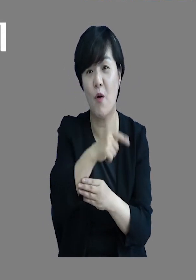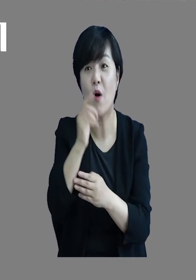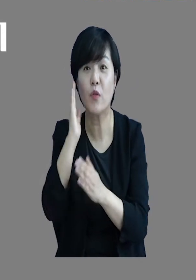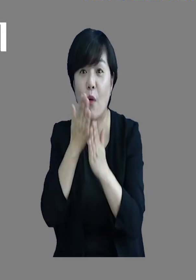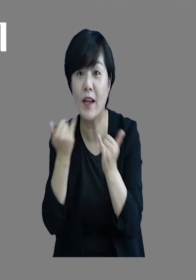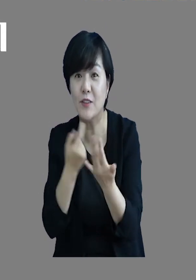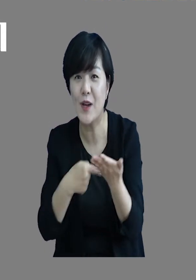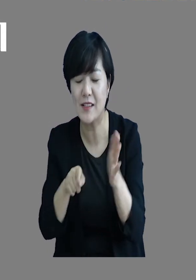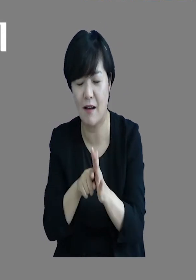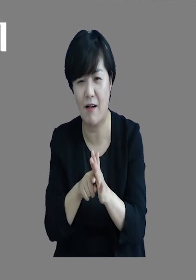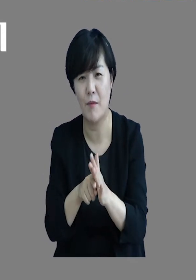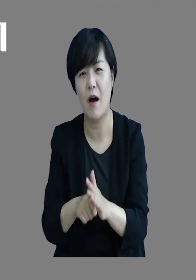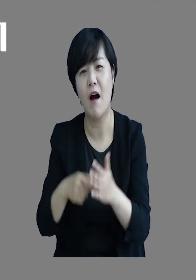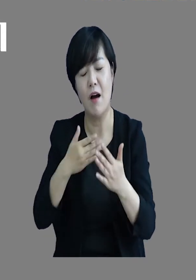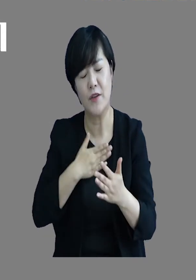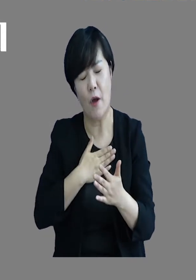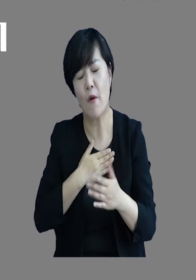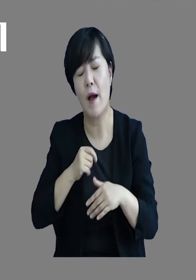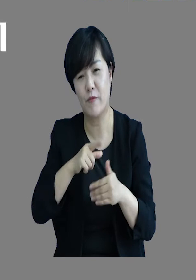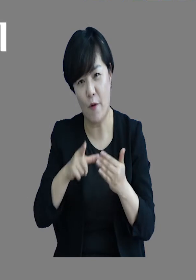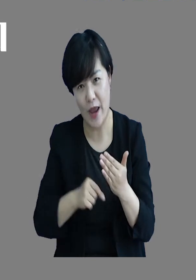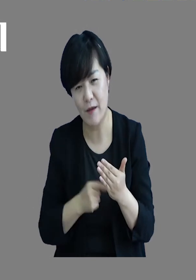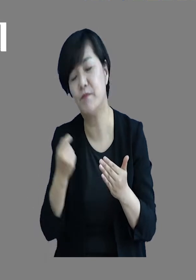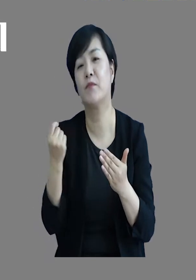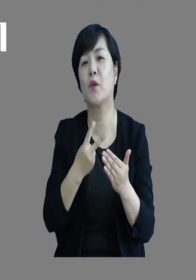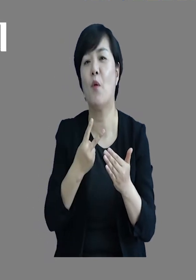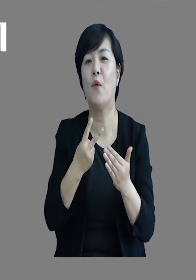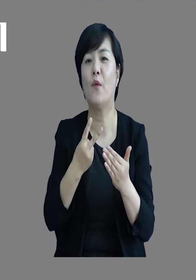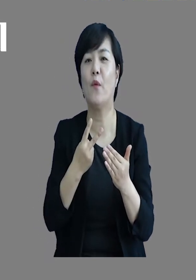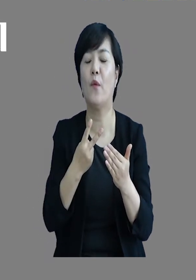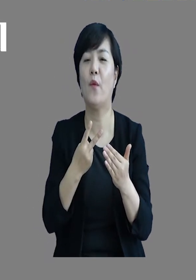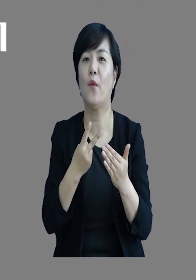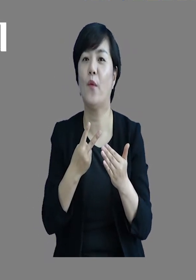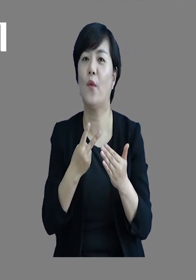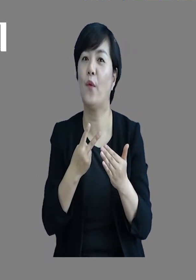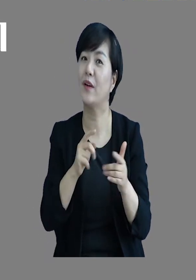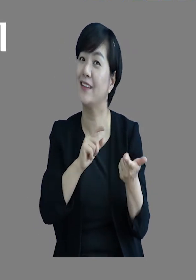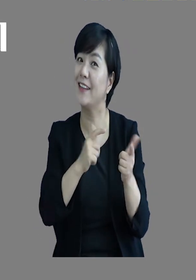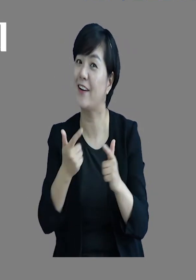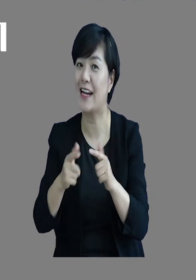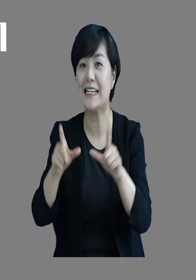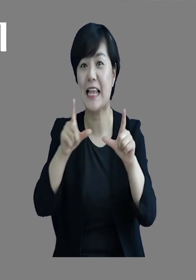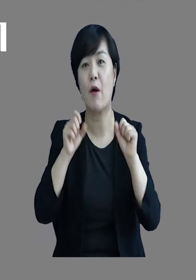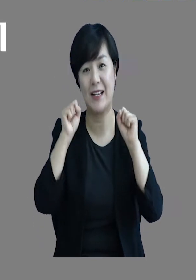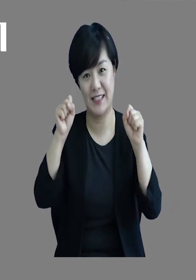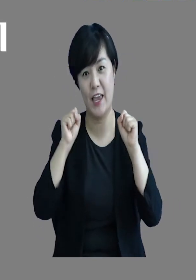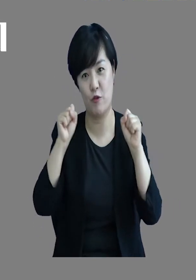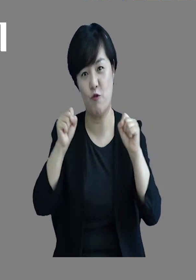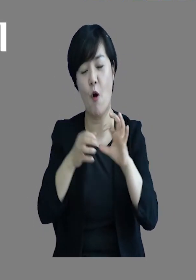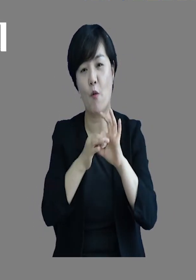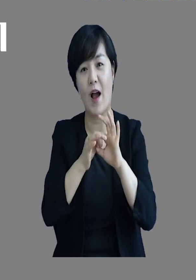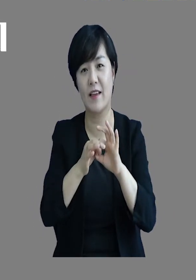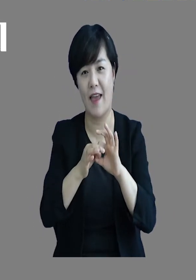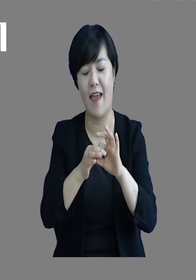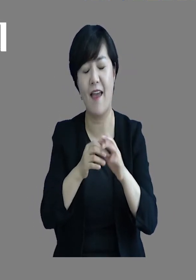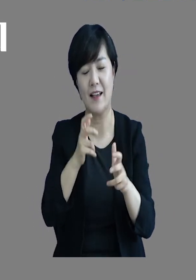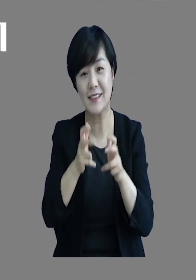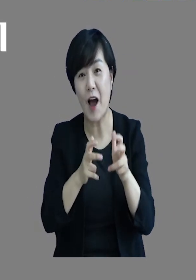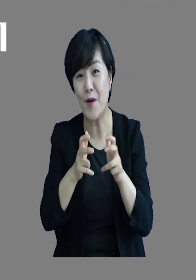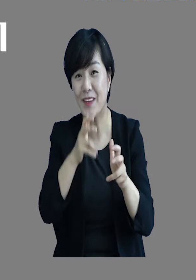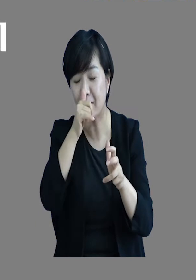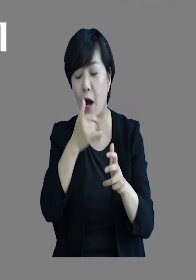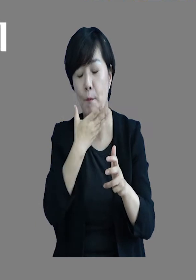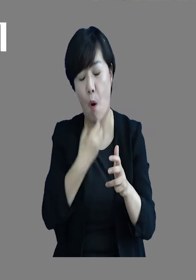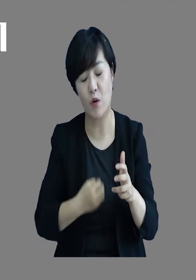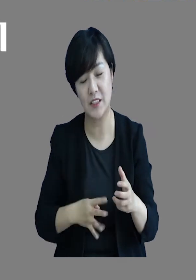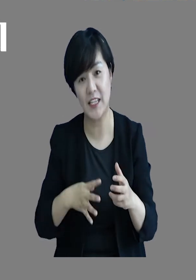위해서는 뭐 여가 프로그램 하고, 그다음에 여러 가지 생활체육 관련 사업하고